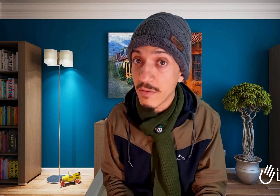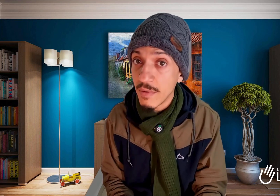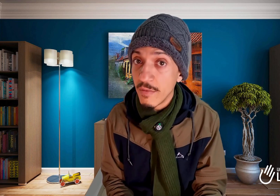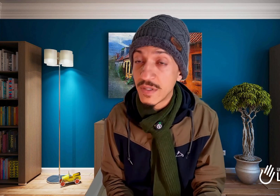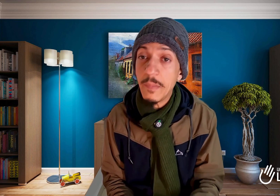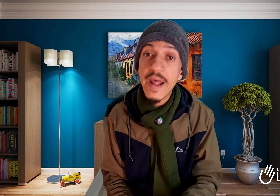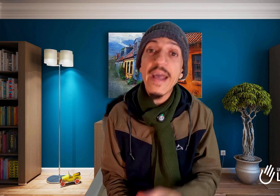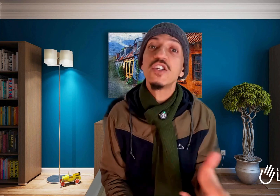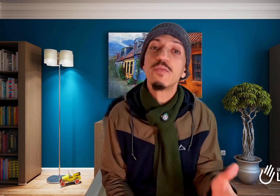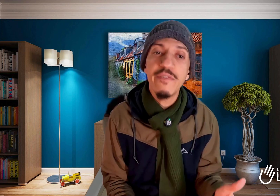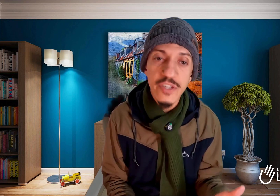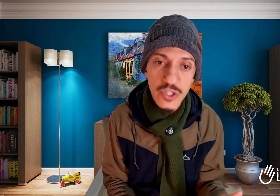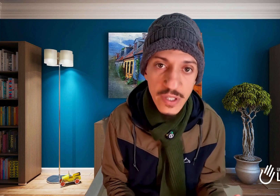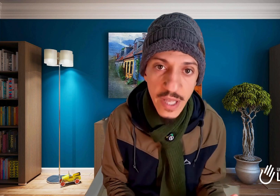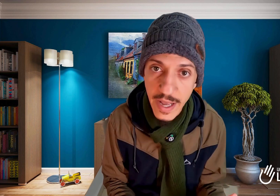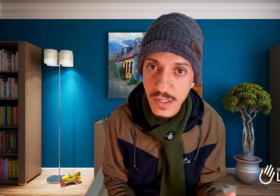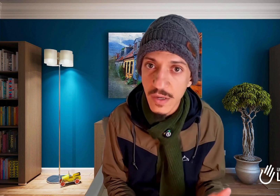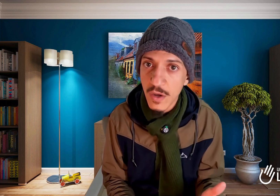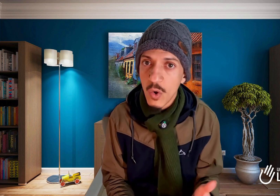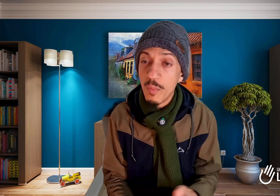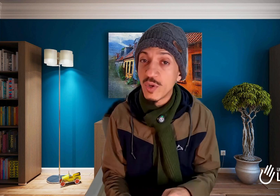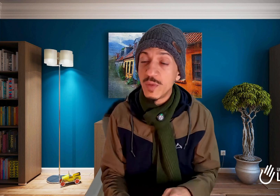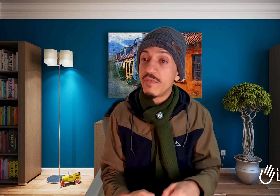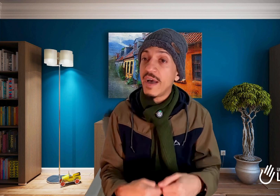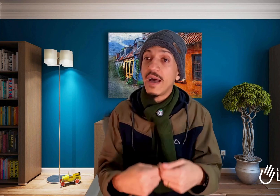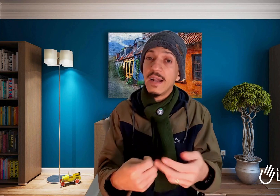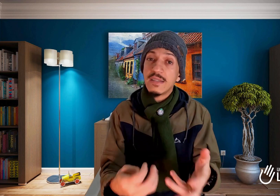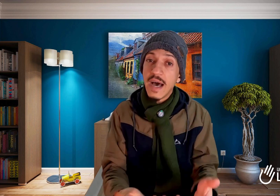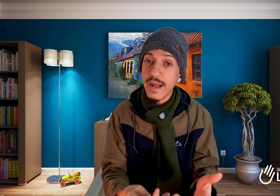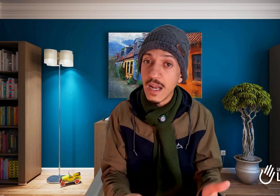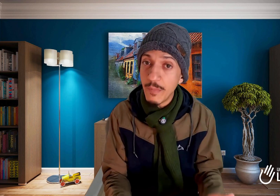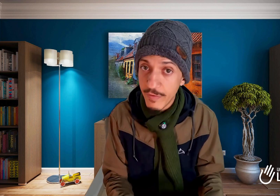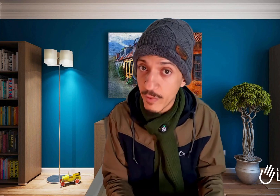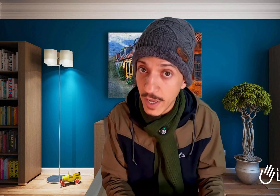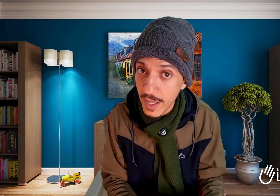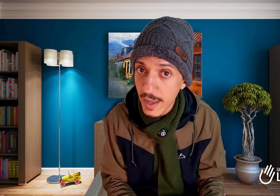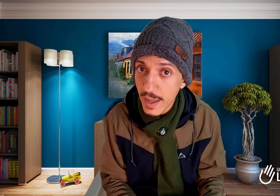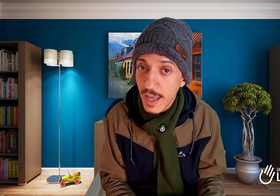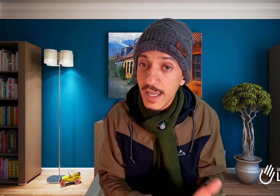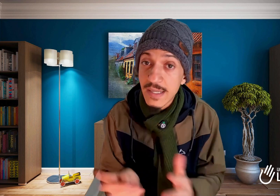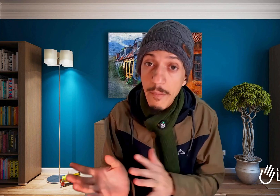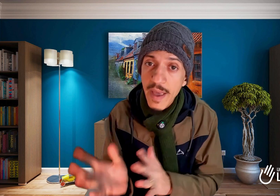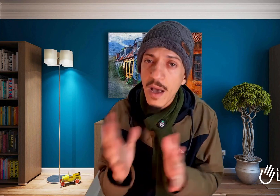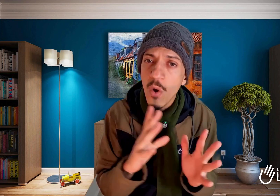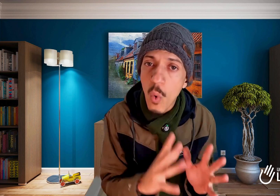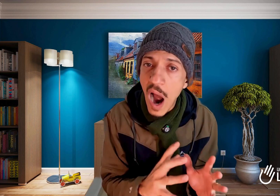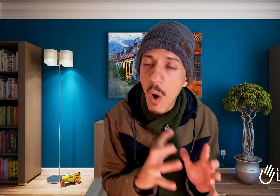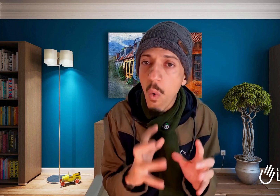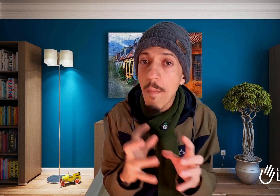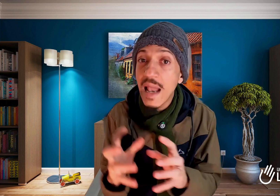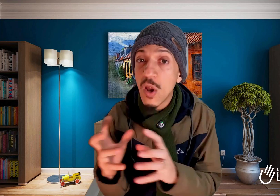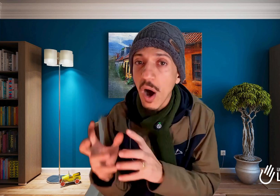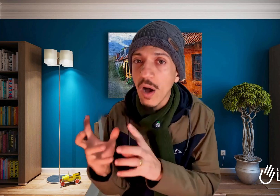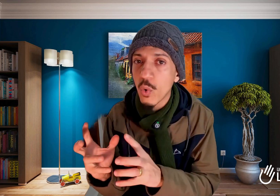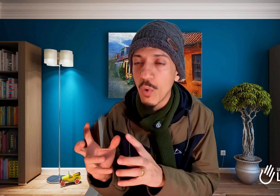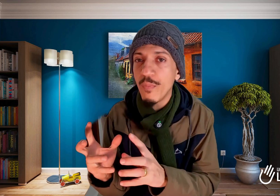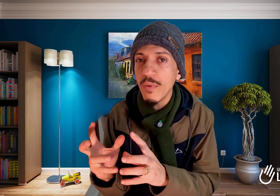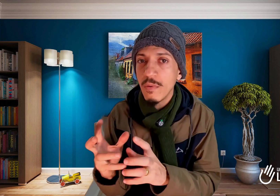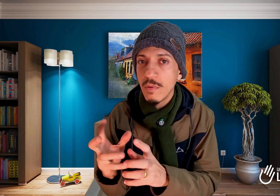Você preenche uma ficha de interesse, o meu time vai analisar aquele perfil ali e saber qual o melhor grupo dos meus